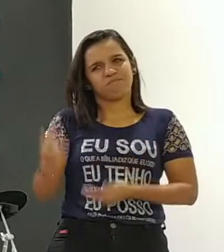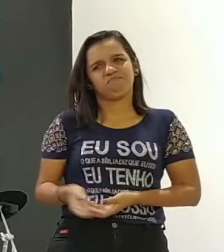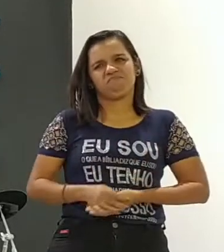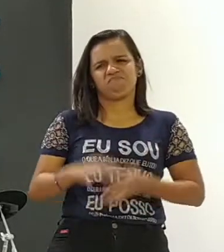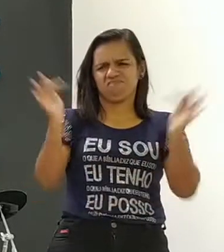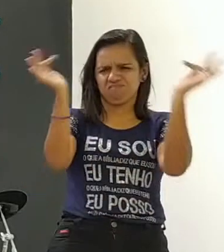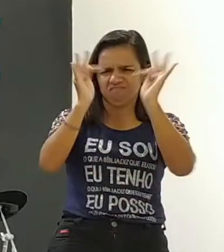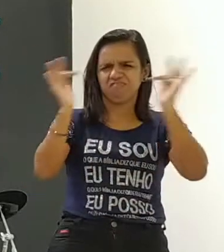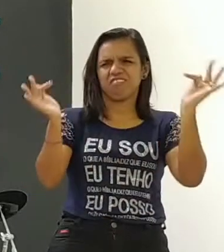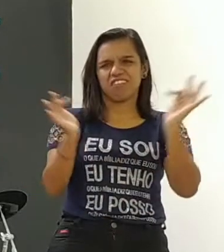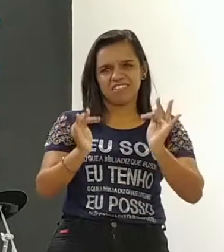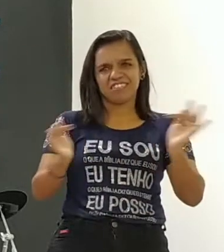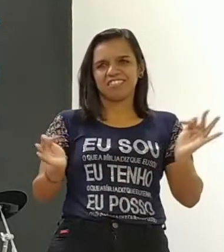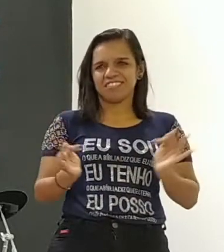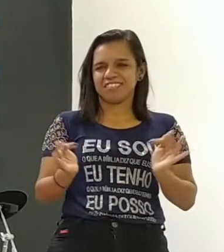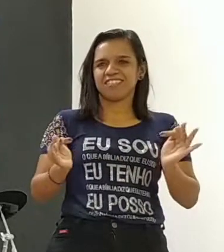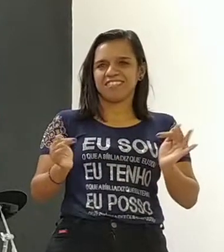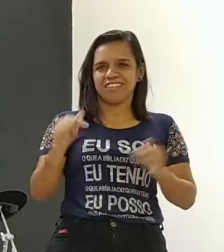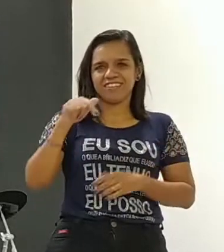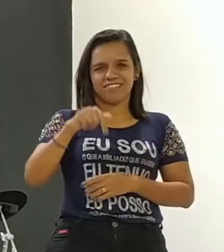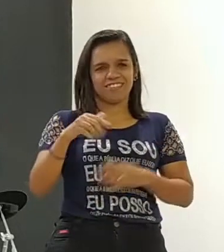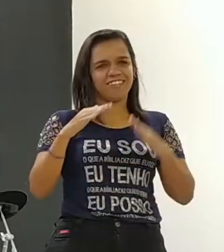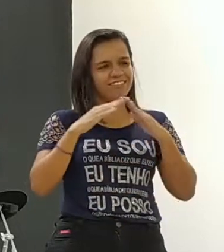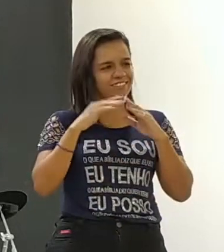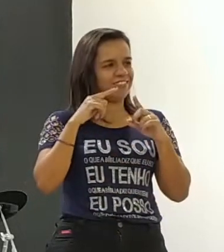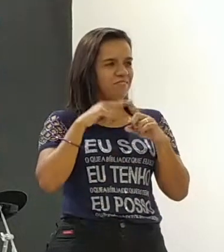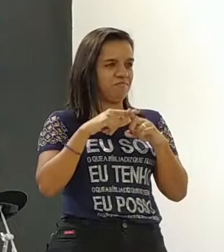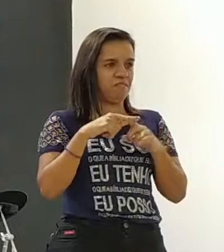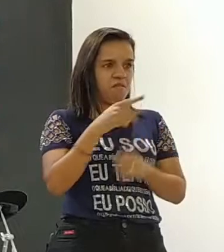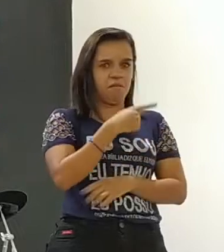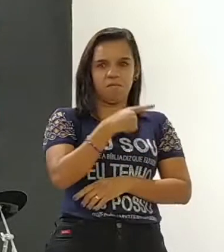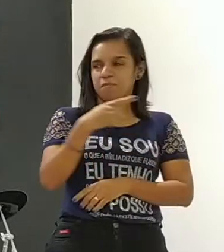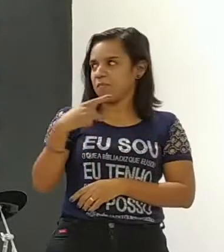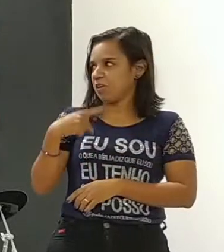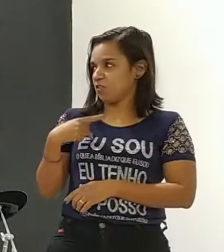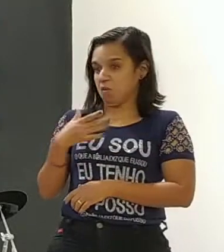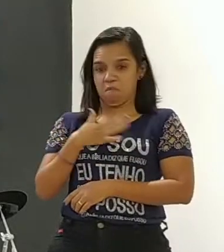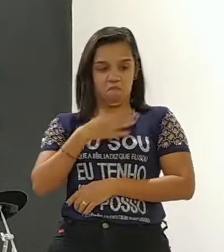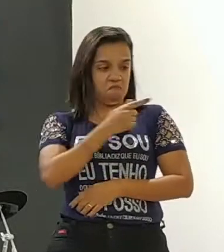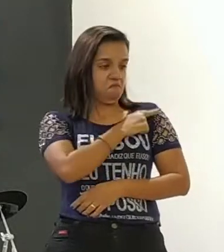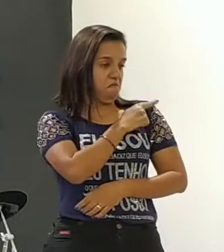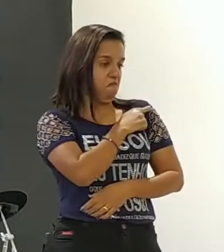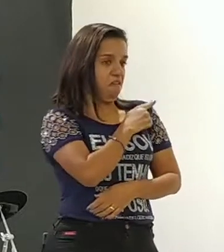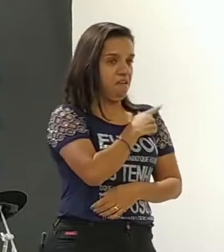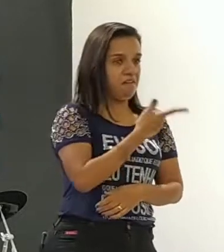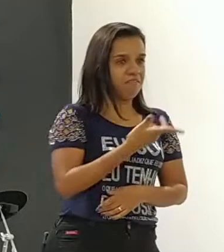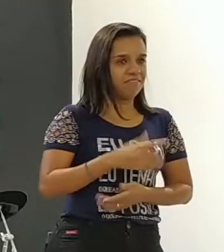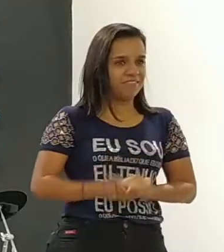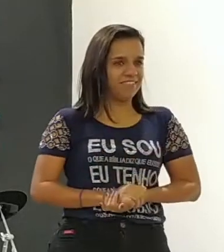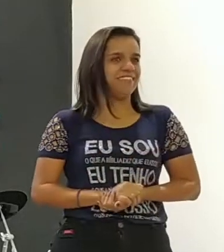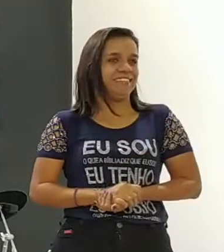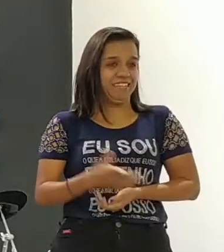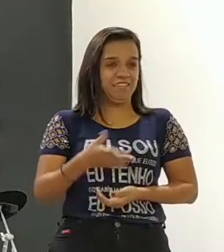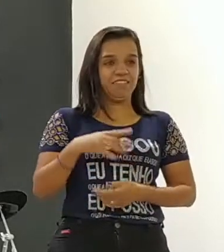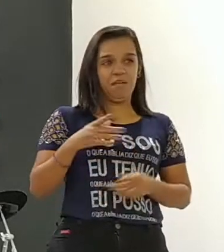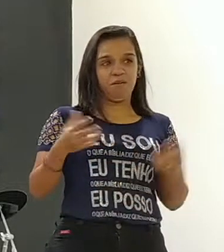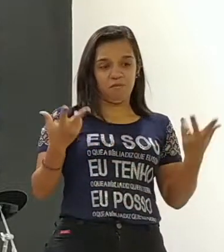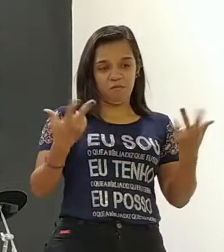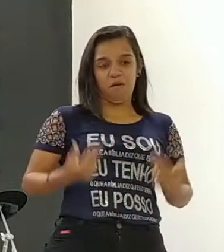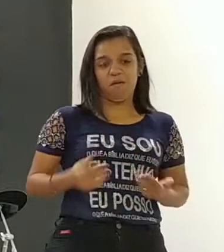veio. Feliz demais por você estar aqui. Né? O pastor fala assim, né? Meu genro está aí hoje, então eu posso poder falar isso